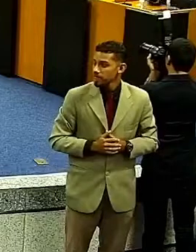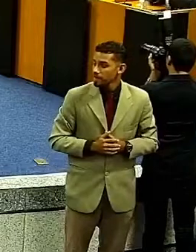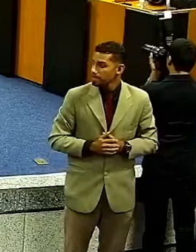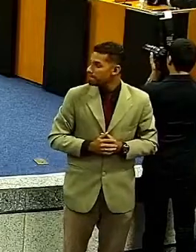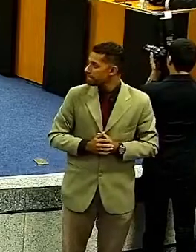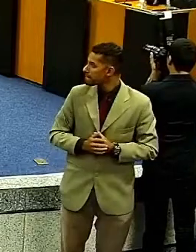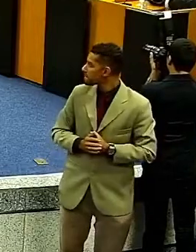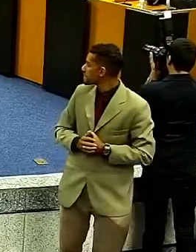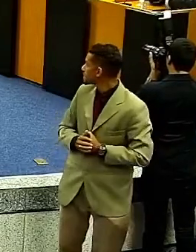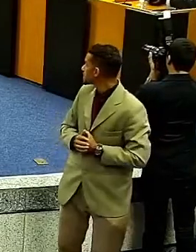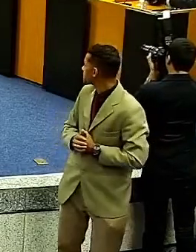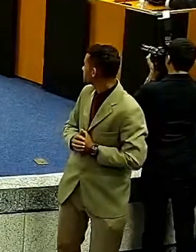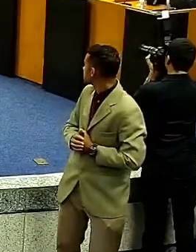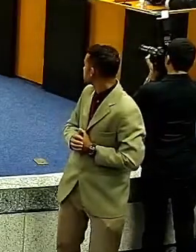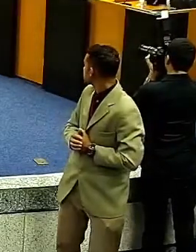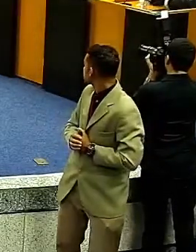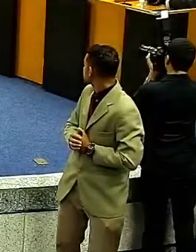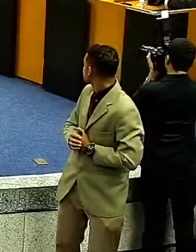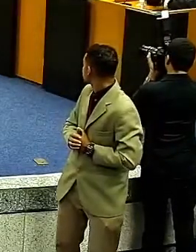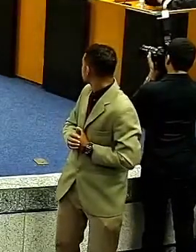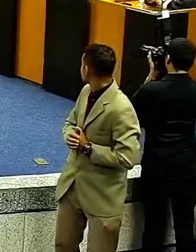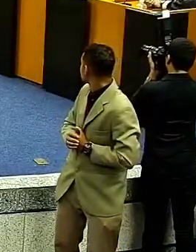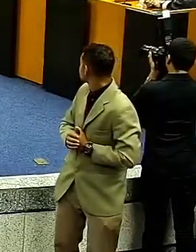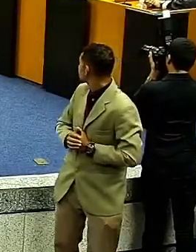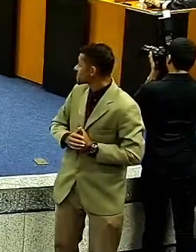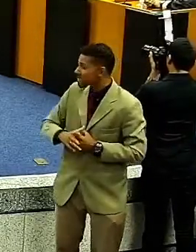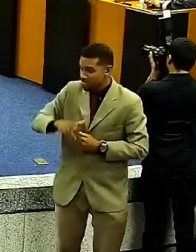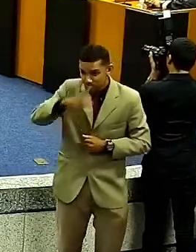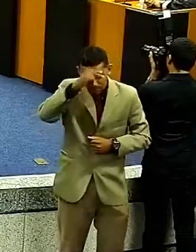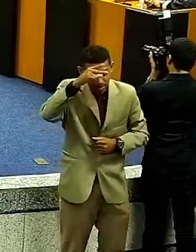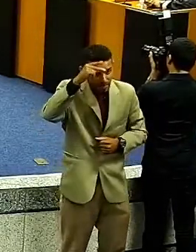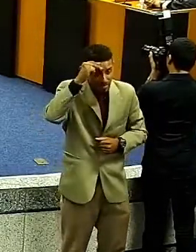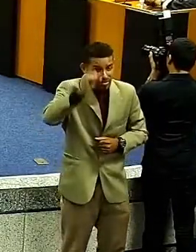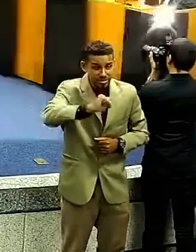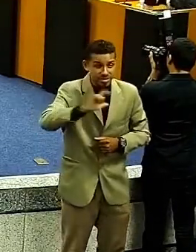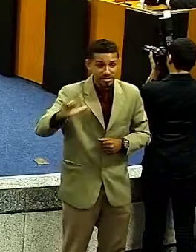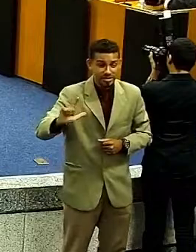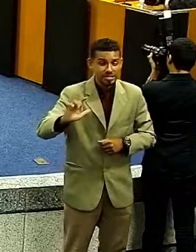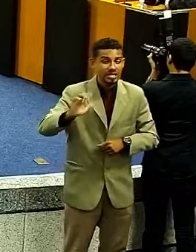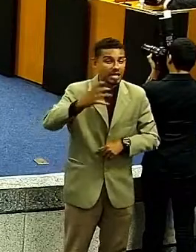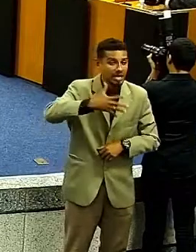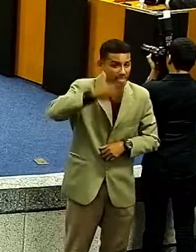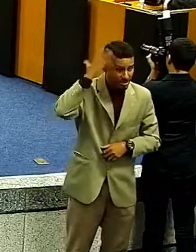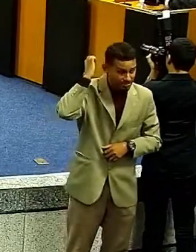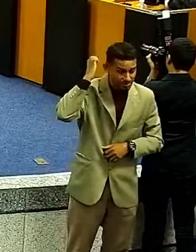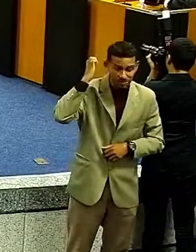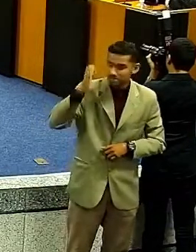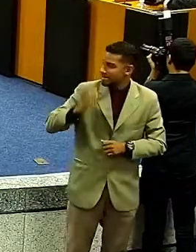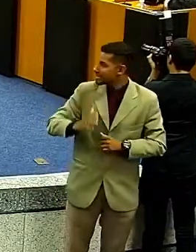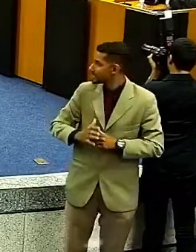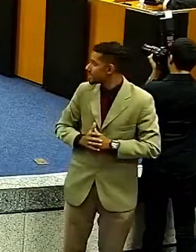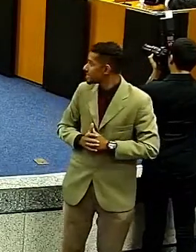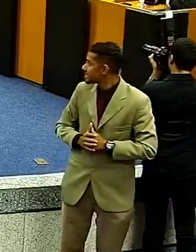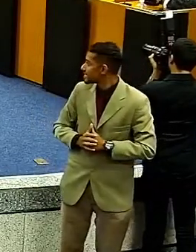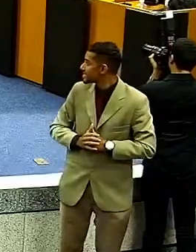vten do prefeito de São Luís senhor Eduardo braide do